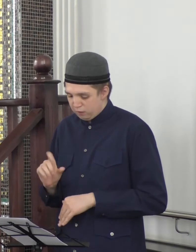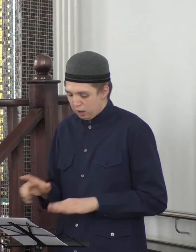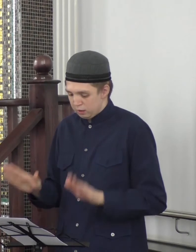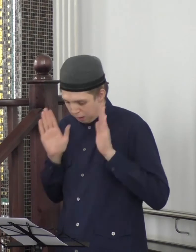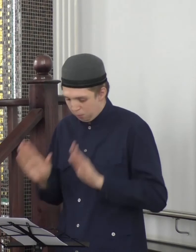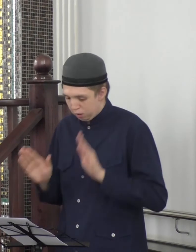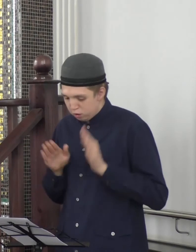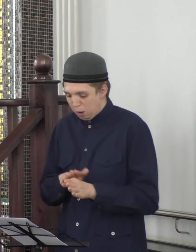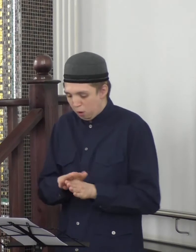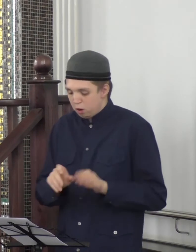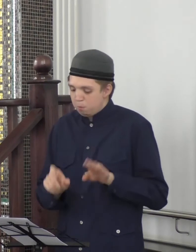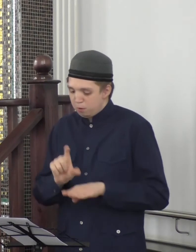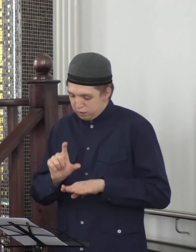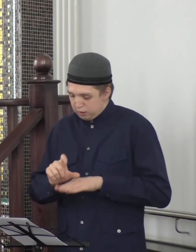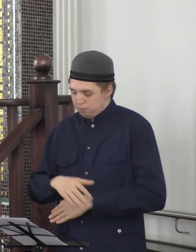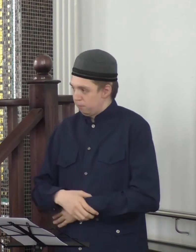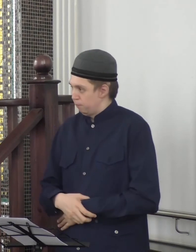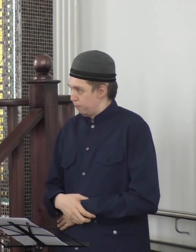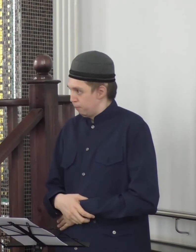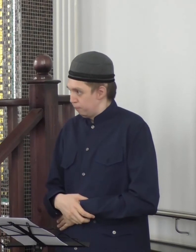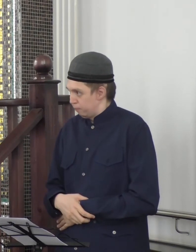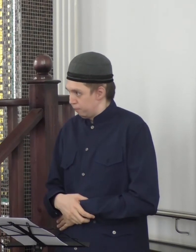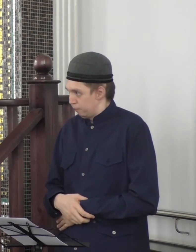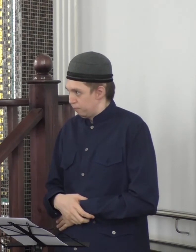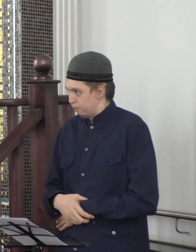зикрил хаким. Астагъфируллаһа ли ва лакум ва лисаир